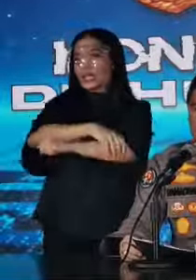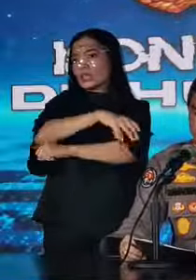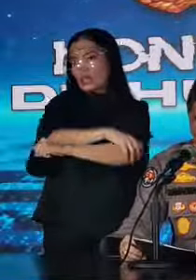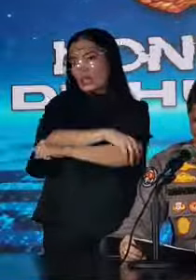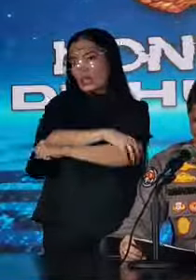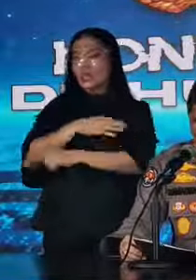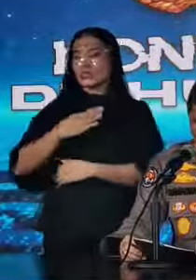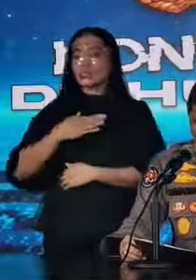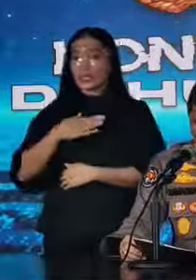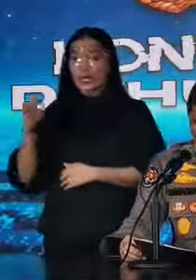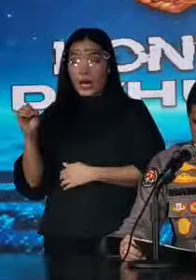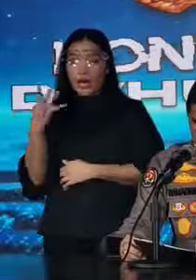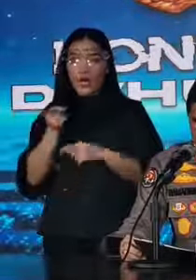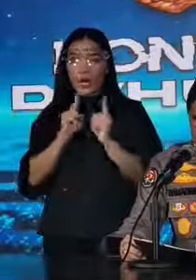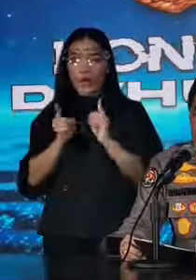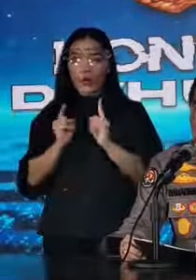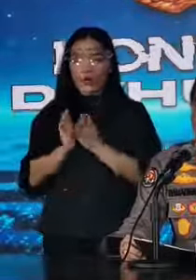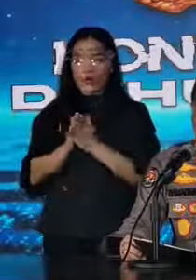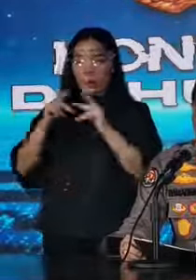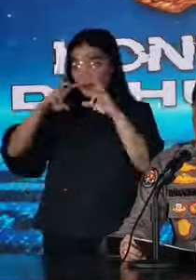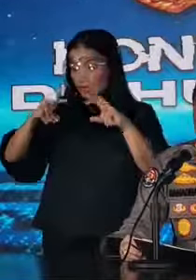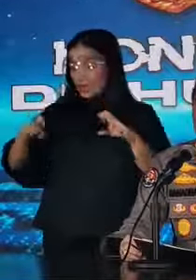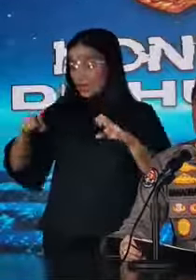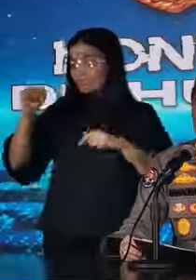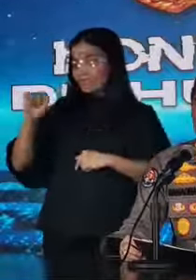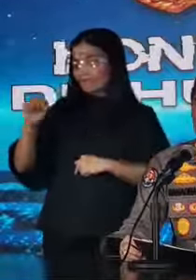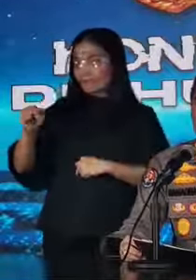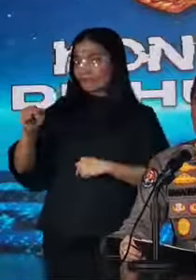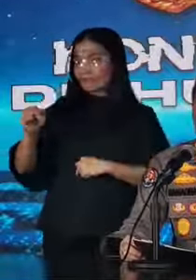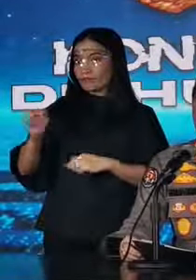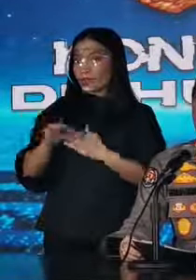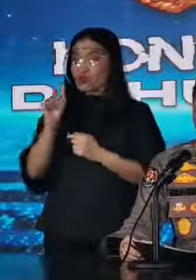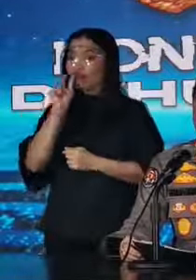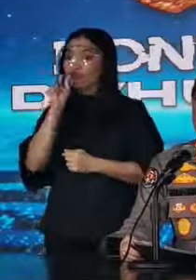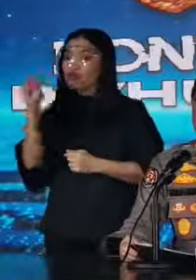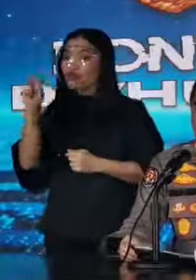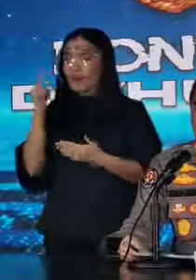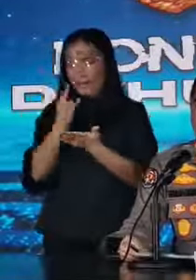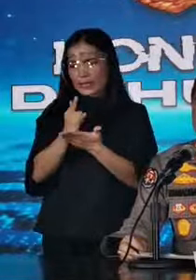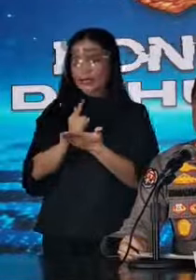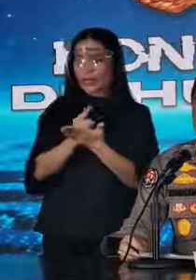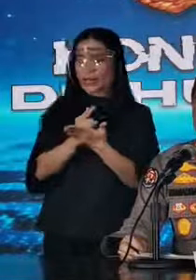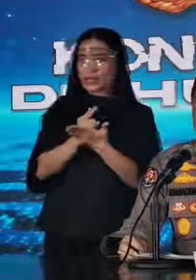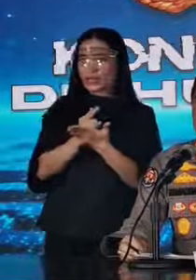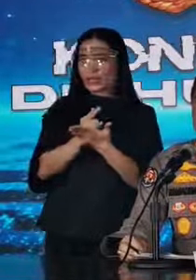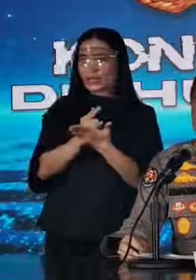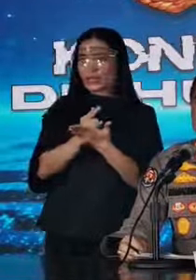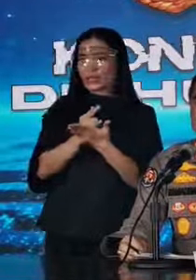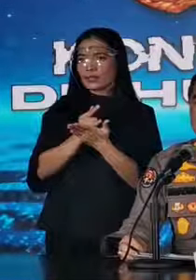Saya jelaskan bahwa kegiatan penyelidikan itu untuk memastikan